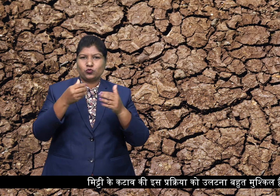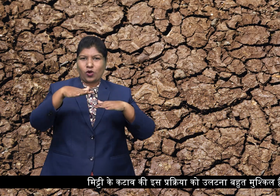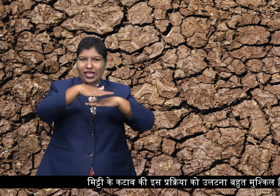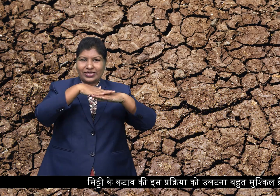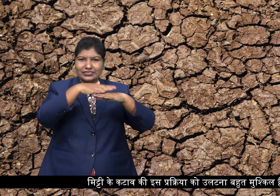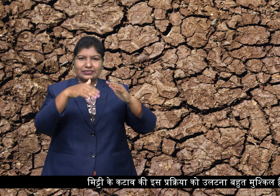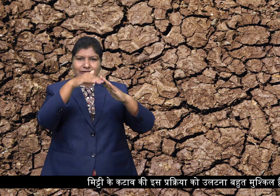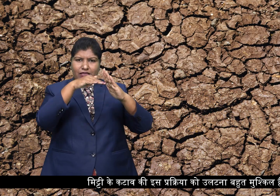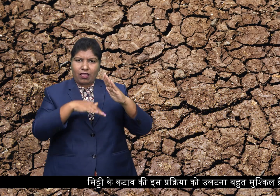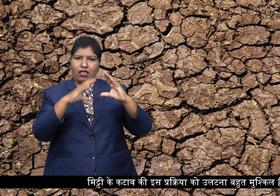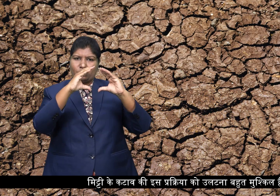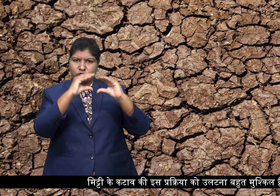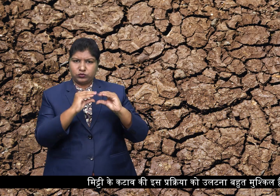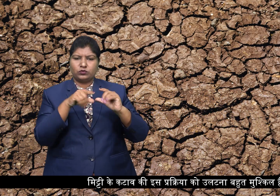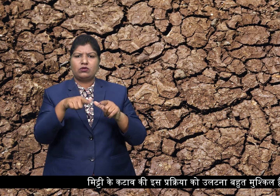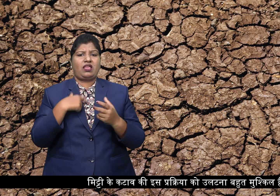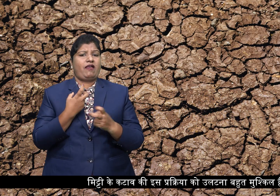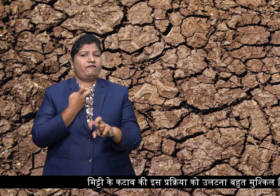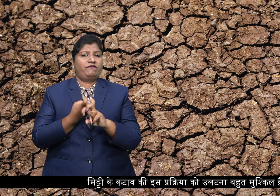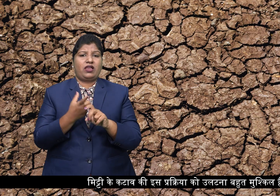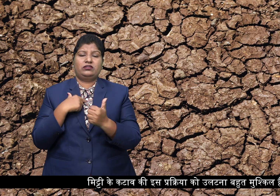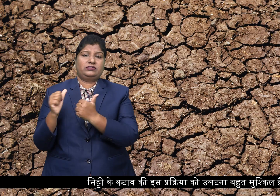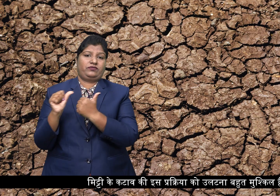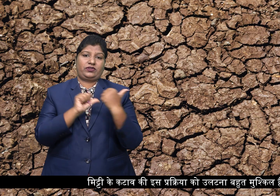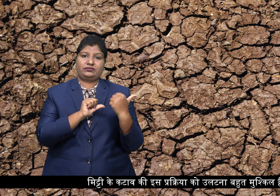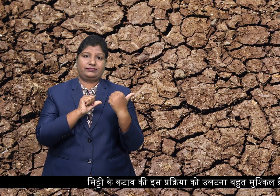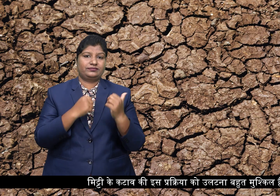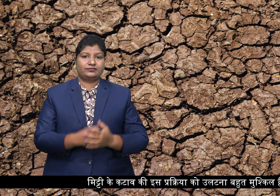को उलटना बहुत मुश्किल है।